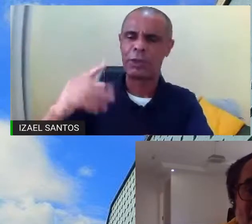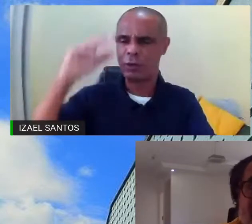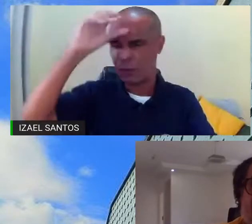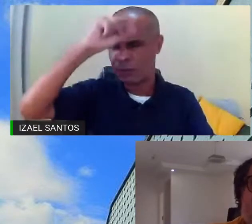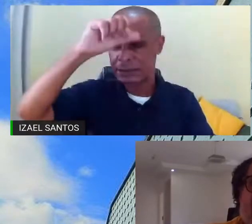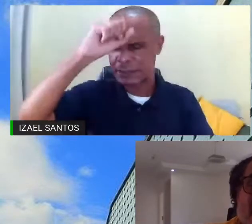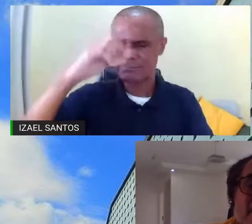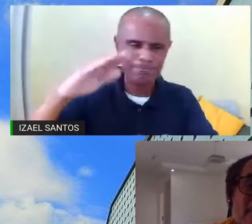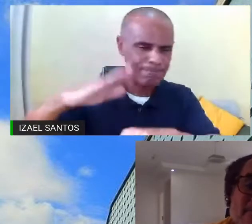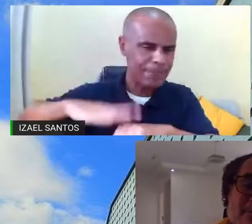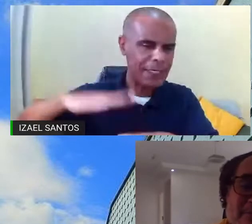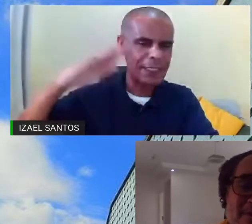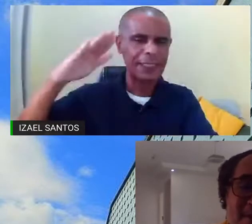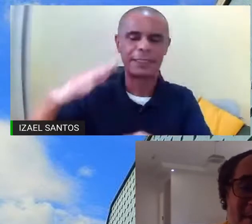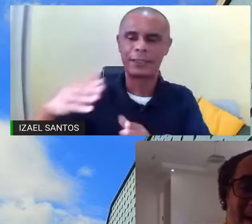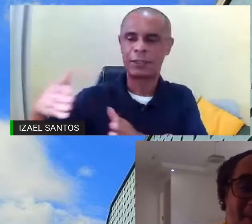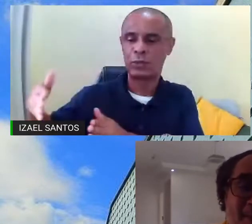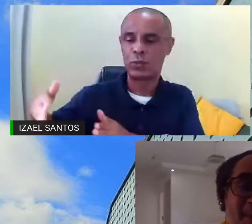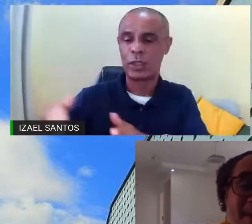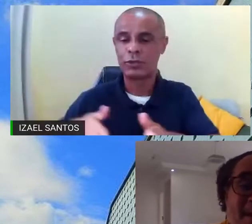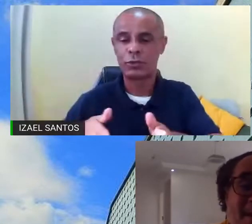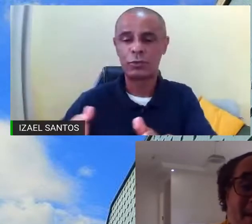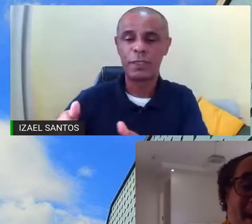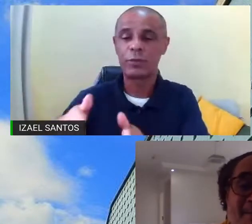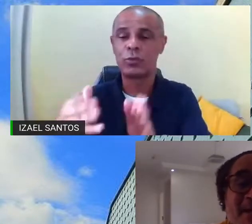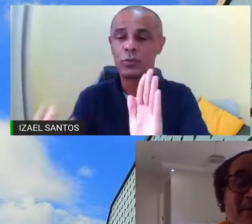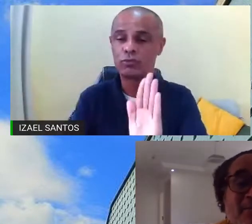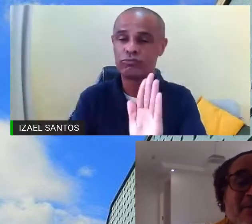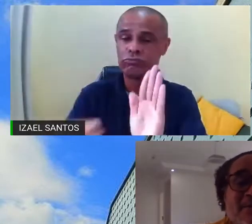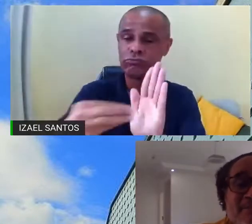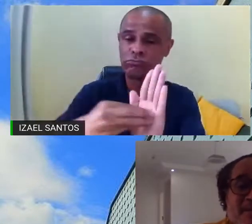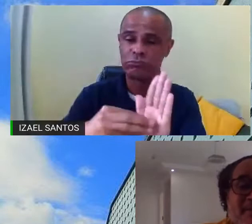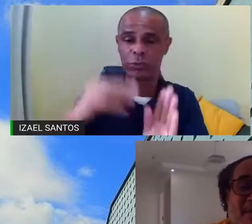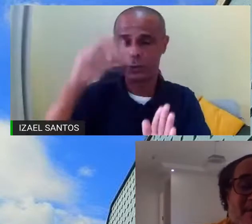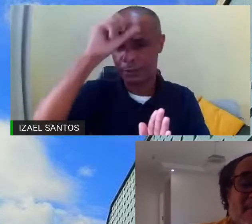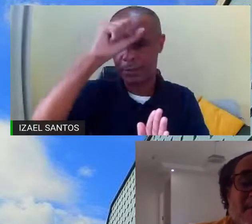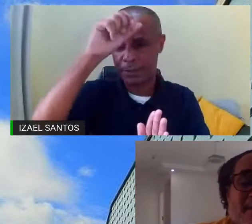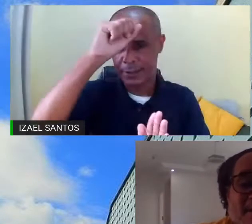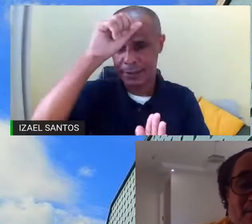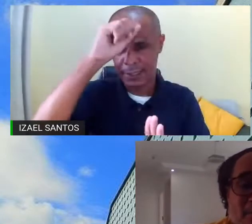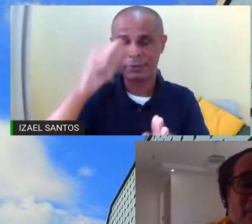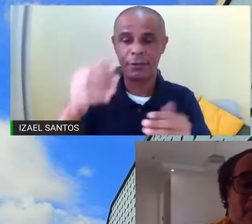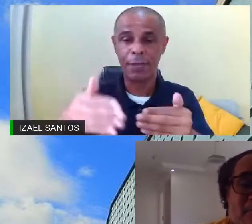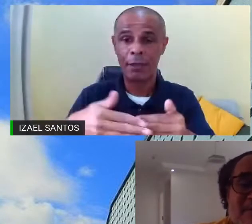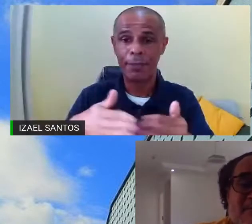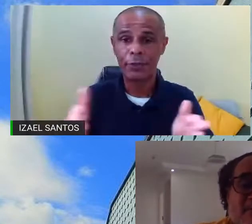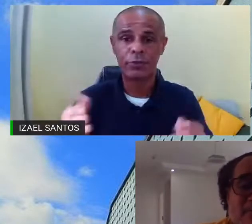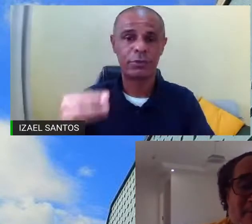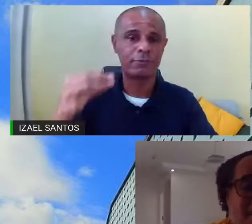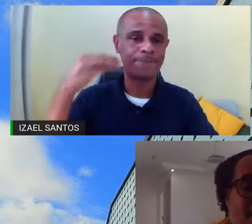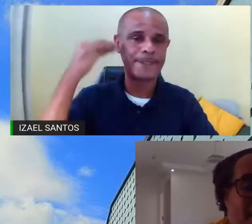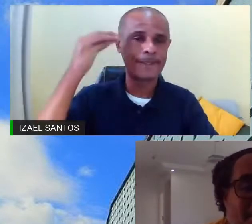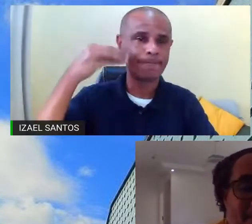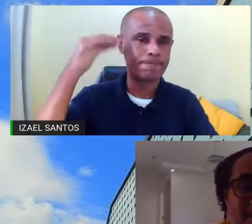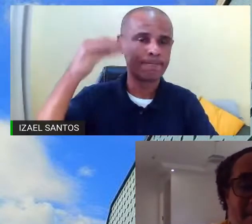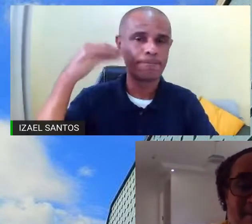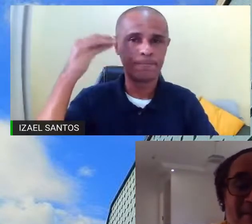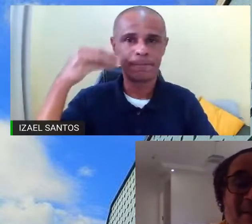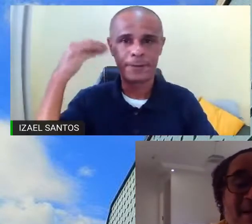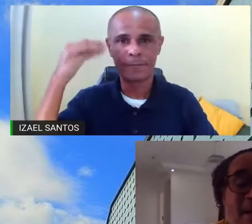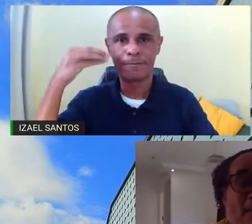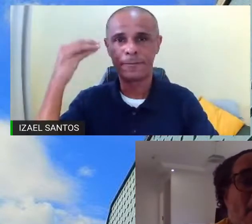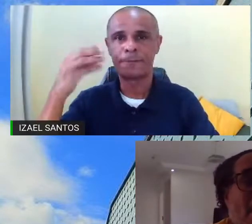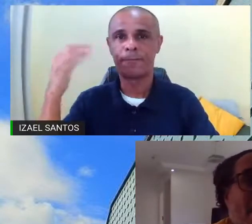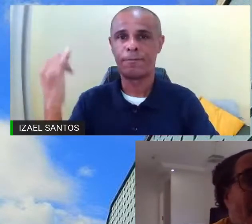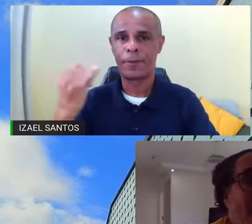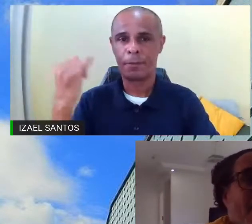sendo colocada num percurso de itinerário, a abertura de experimentações, discursos, cursos experimentais, quer